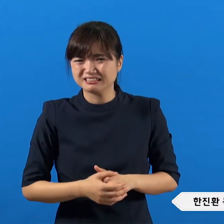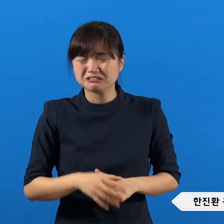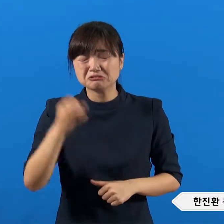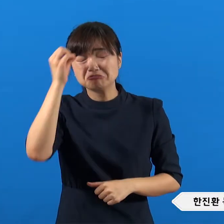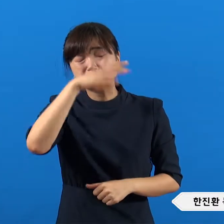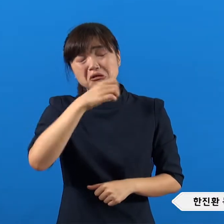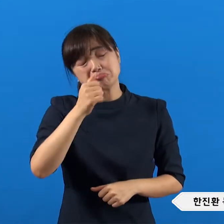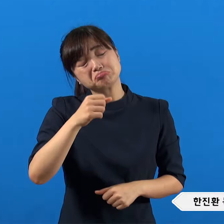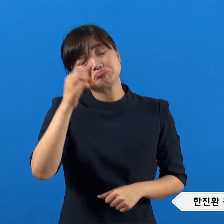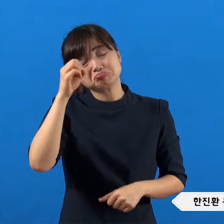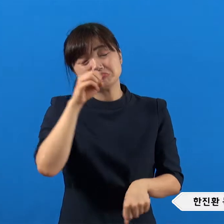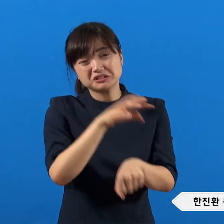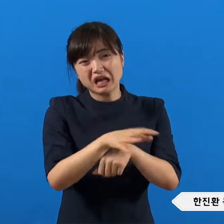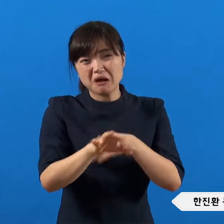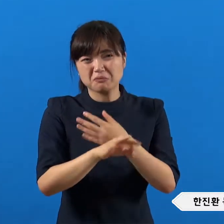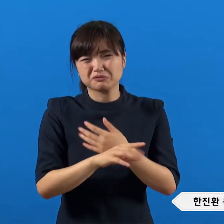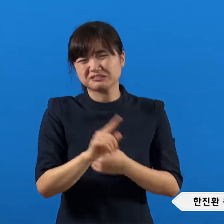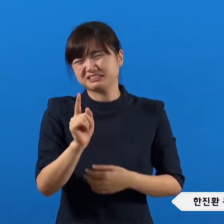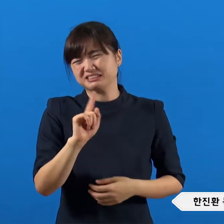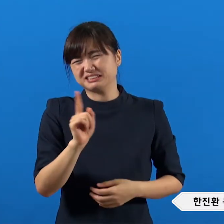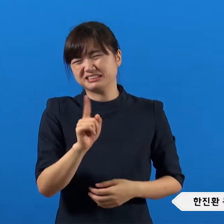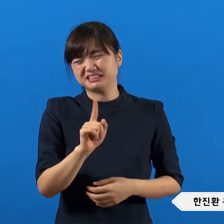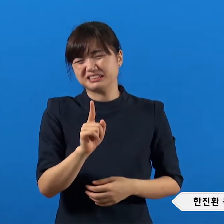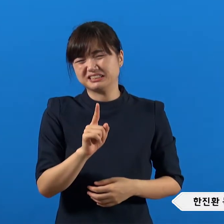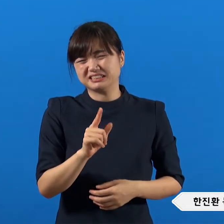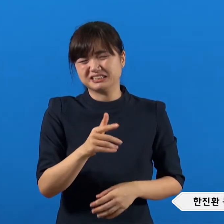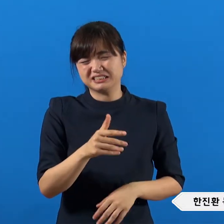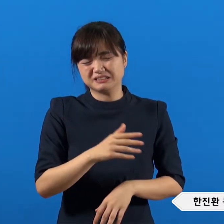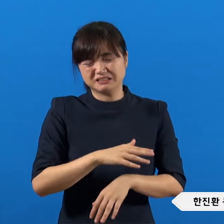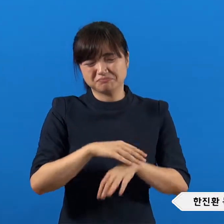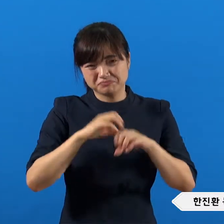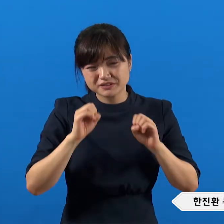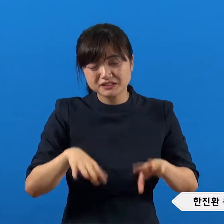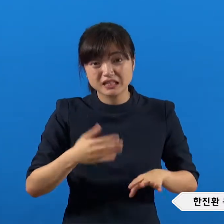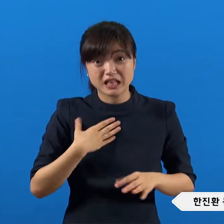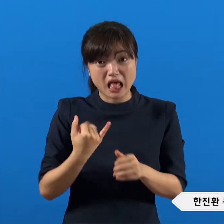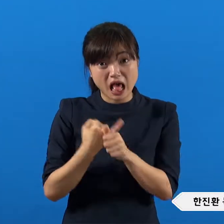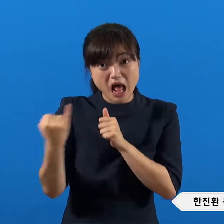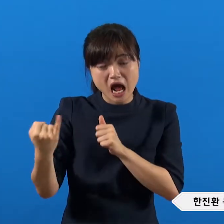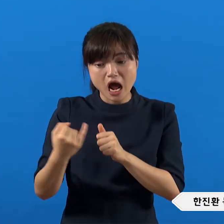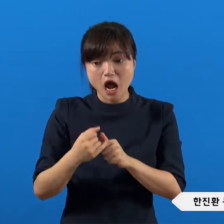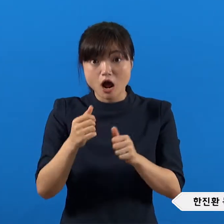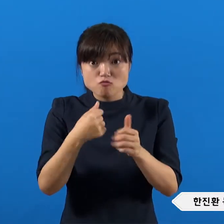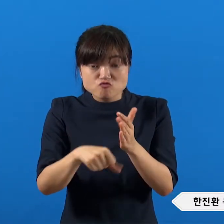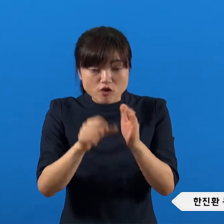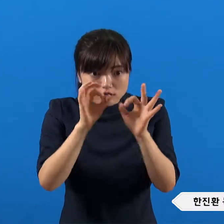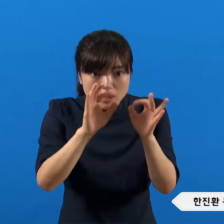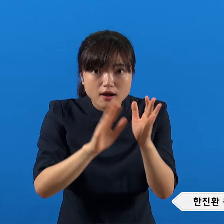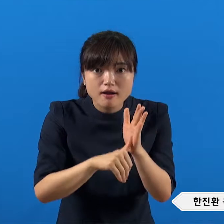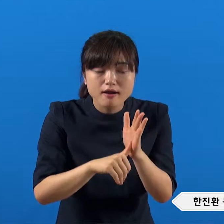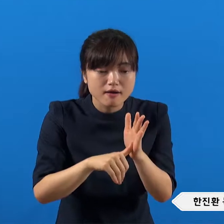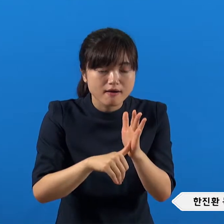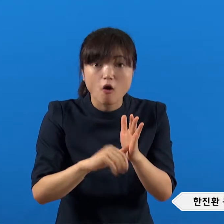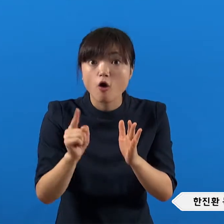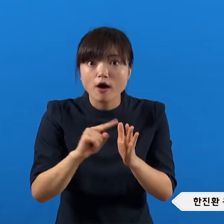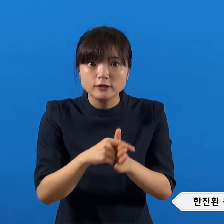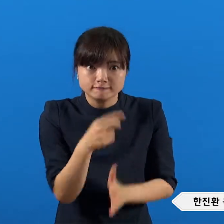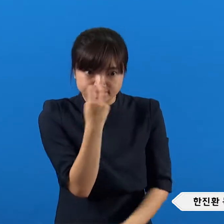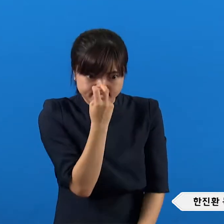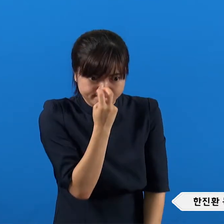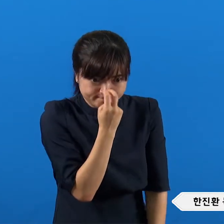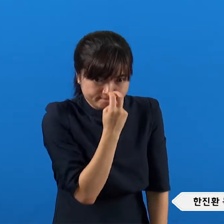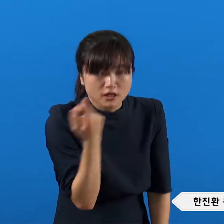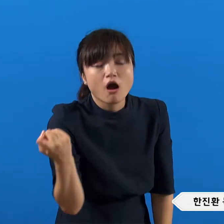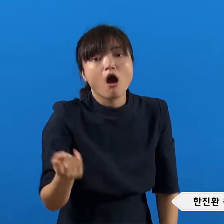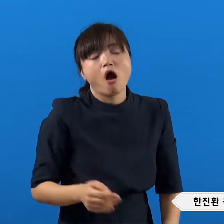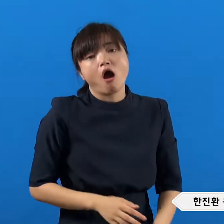좀 덜 된 사람이죠. 제 아내도 물건 살 때 보면 그냥 눈에서 불꽃이 튀는 것 같습니다.